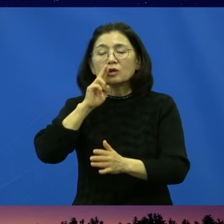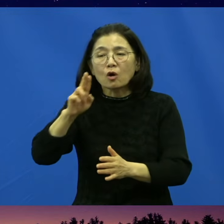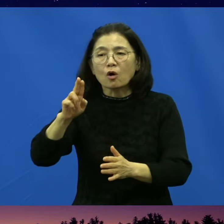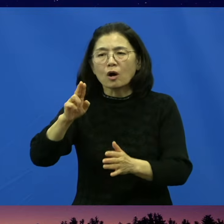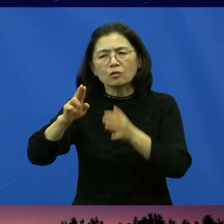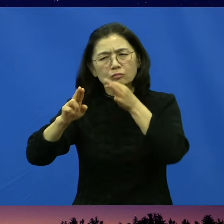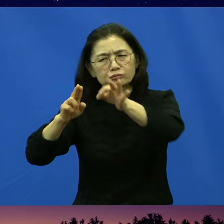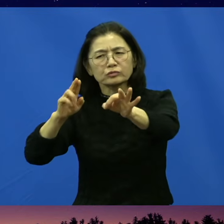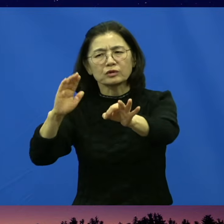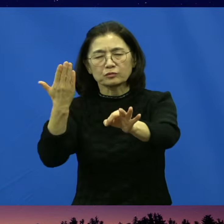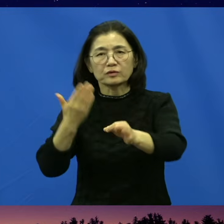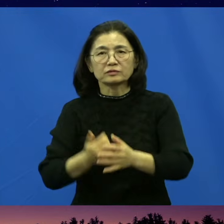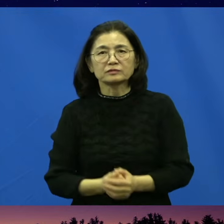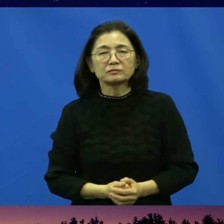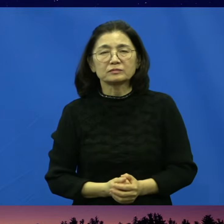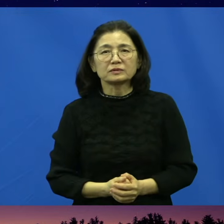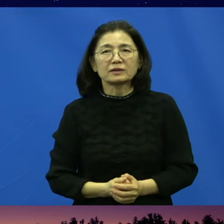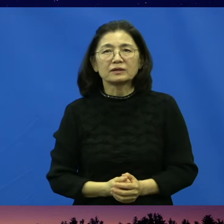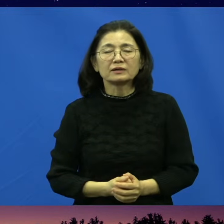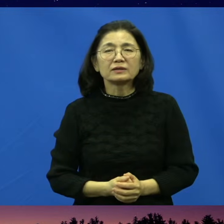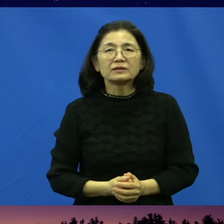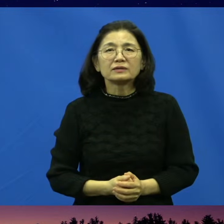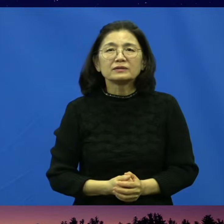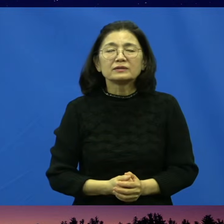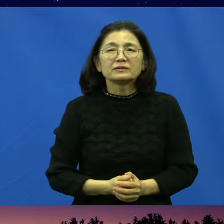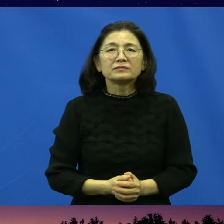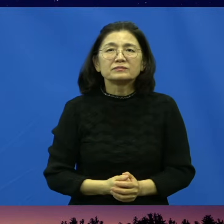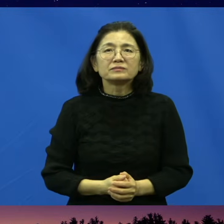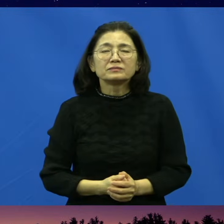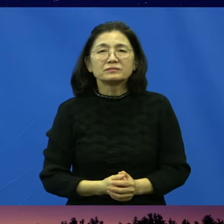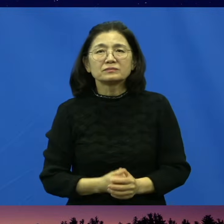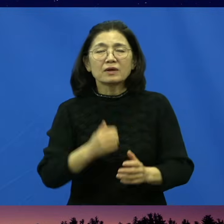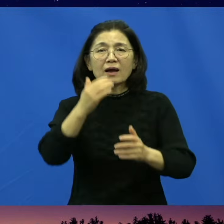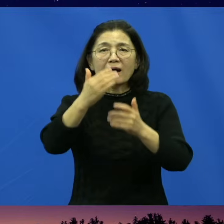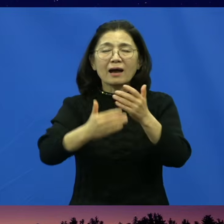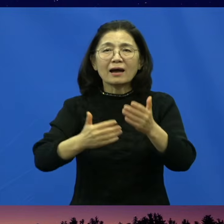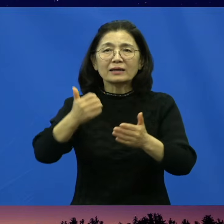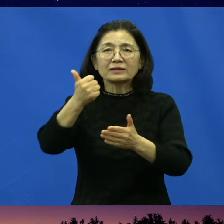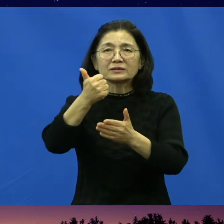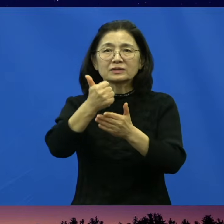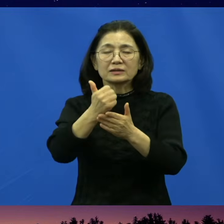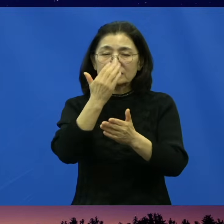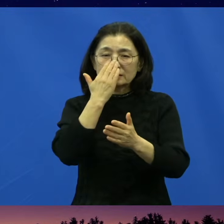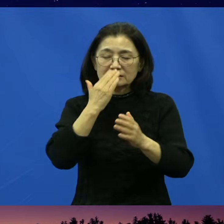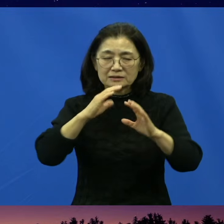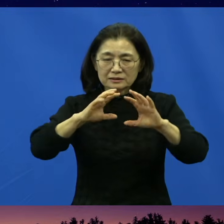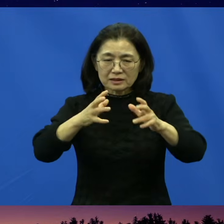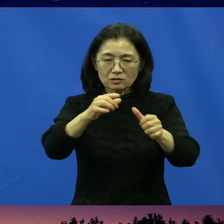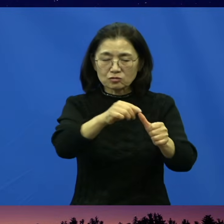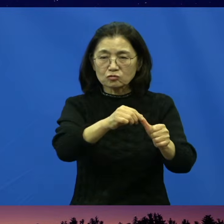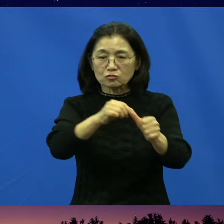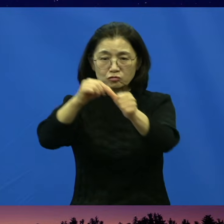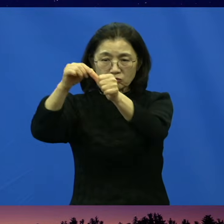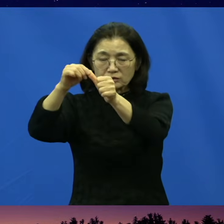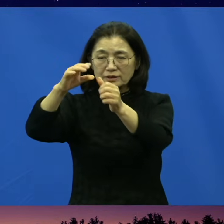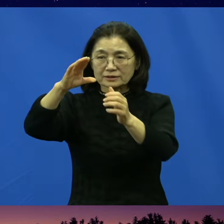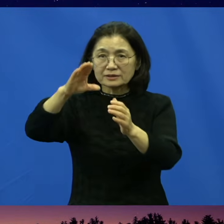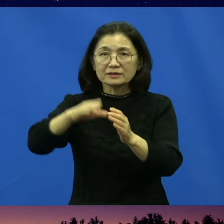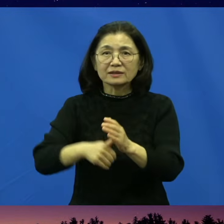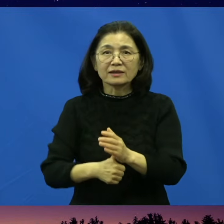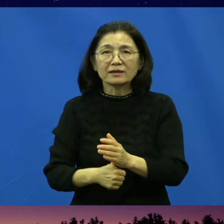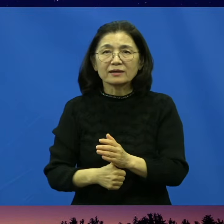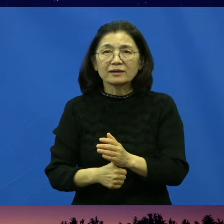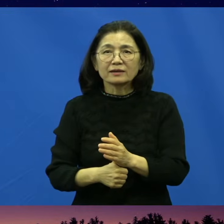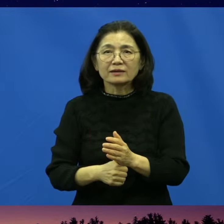성경을 한 군데 보겠습니다. 이사야 35장을 보면 하나님께서 이스라엘을 구원하실 때, 메시아가 오실 때 일어날